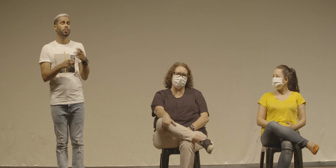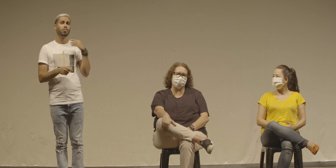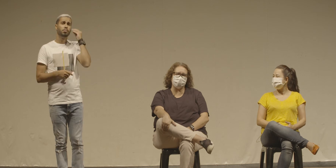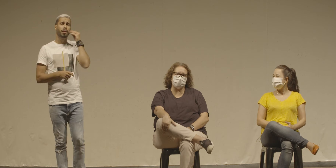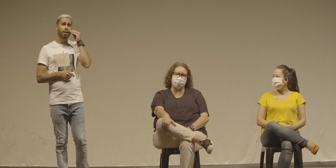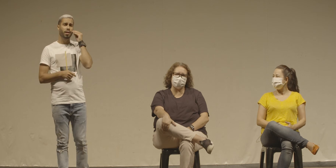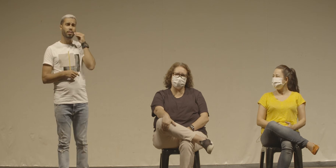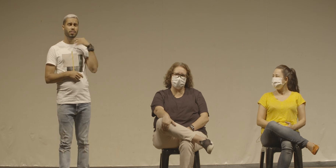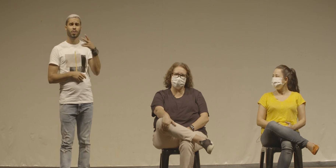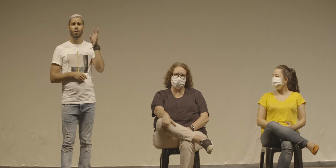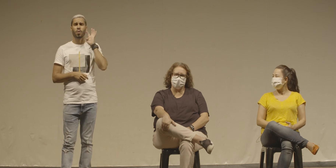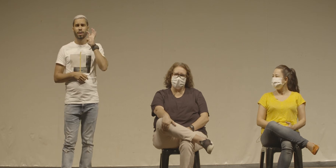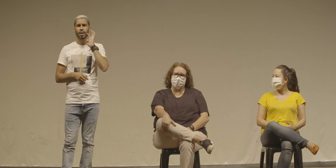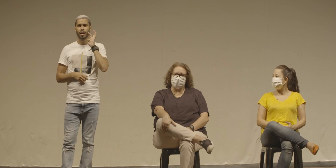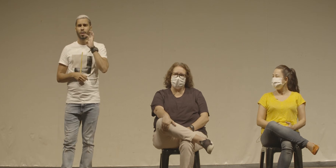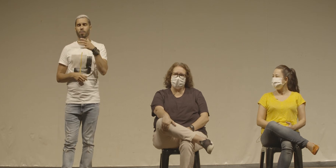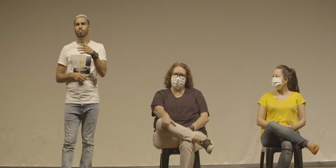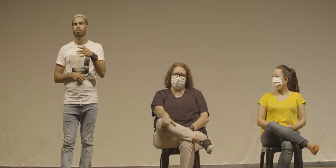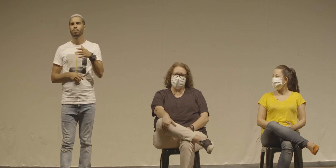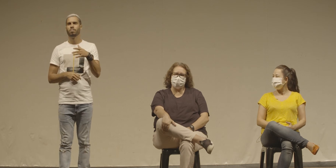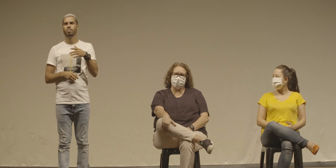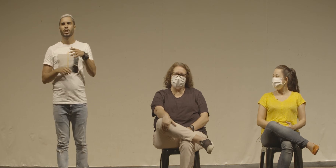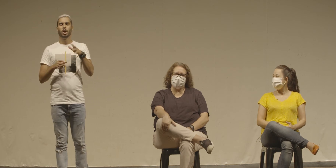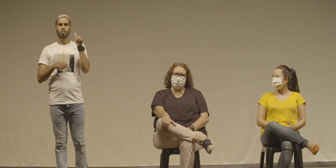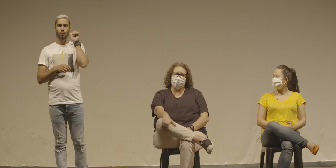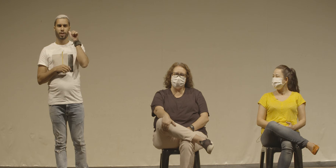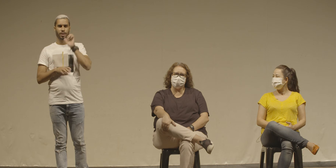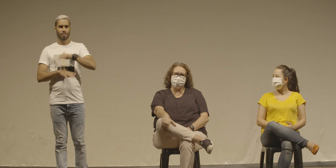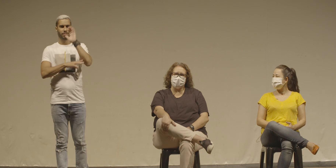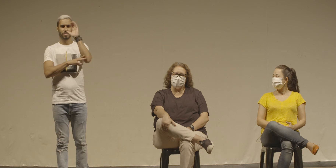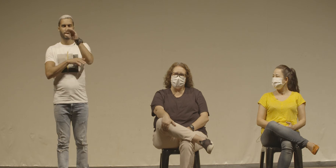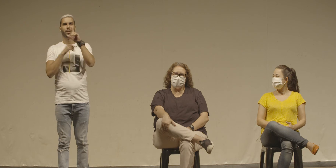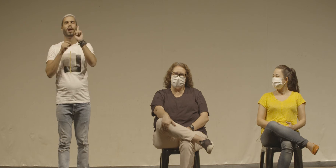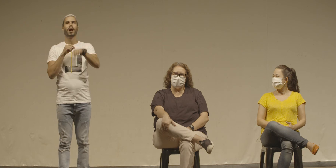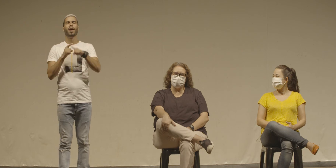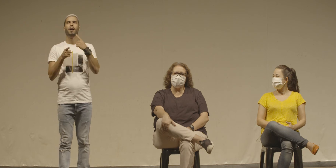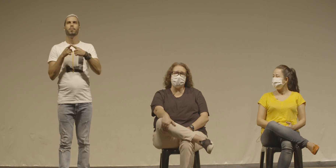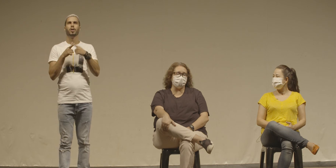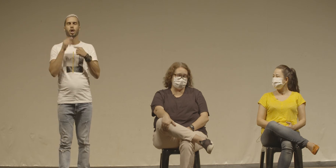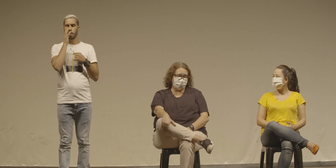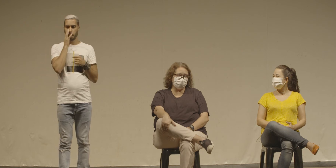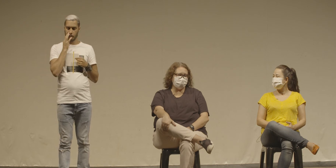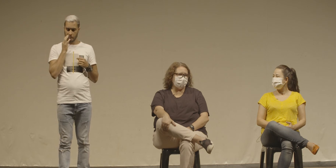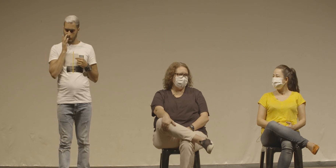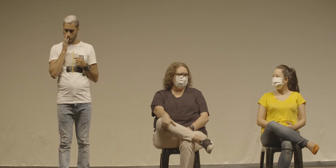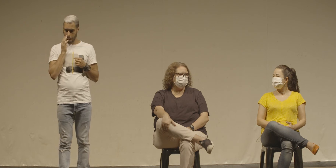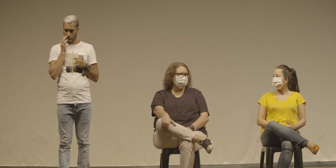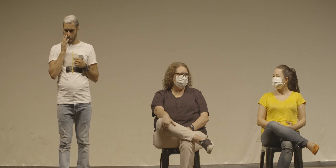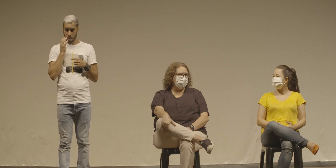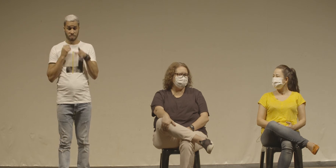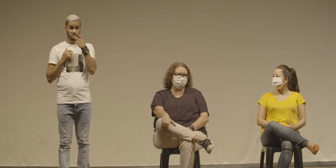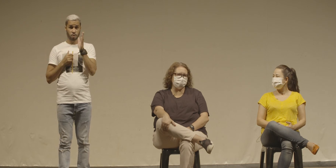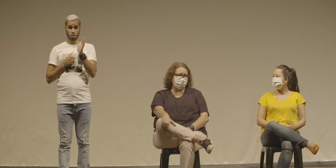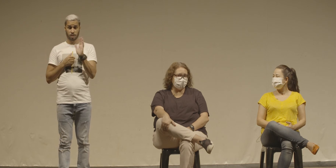grande barato do Mulheres à Cesta é porque a gente, como a gente já falou,